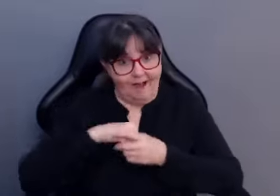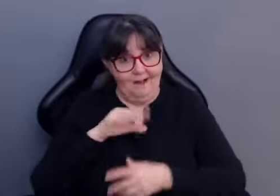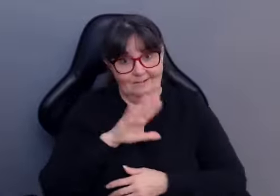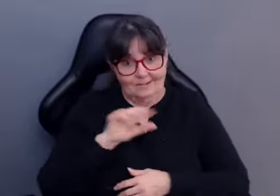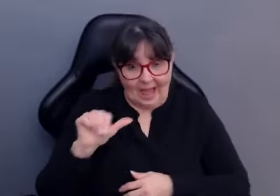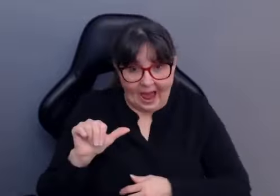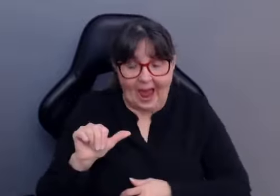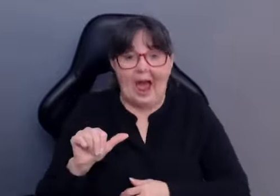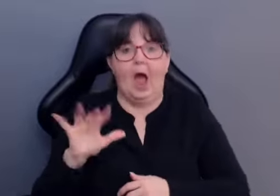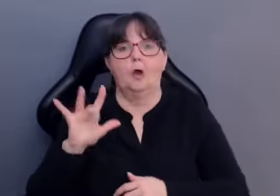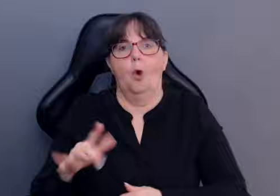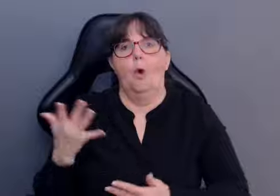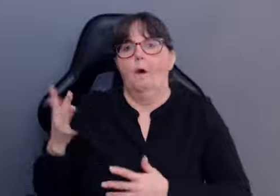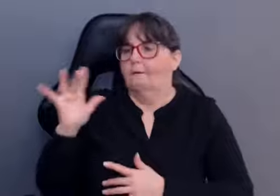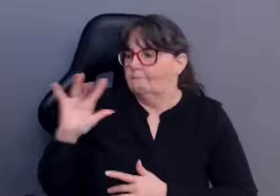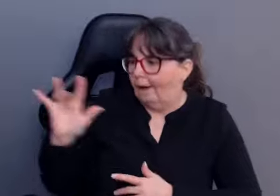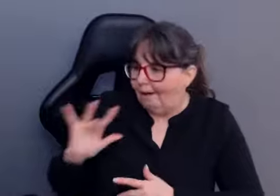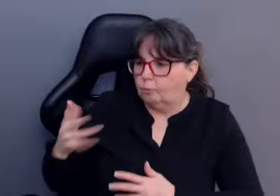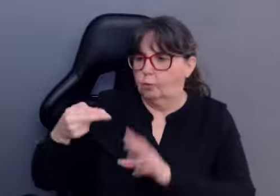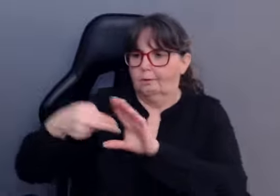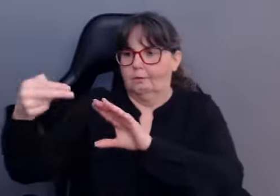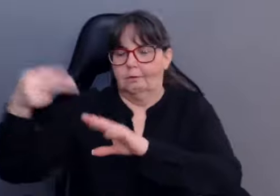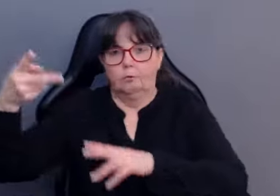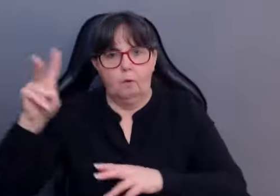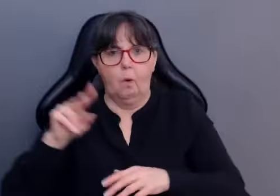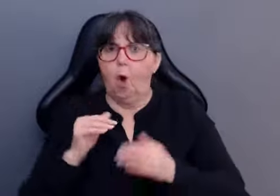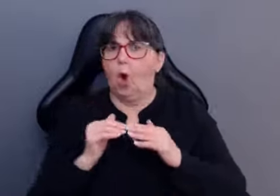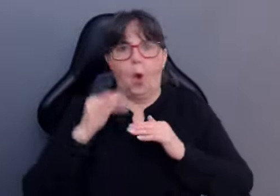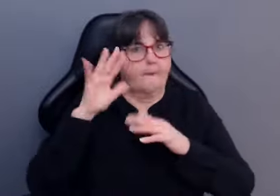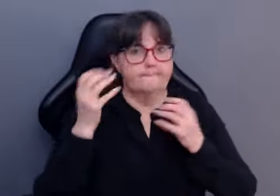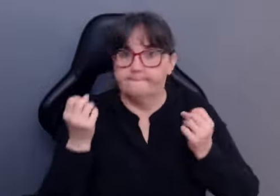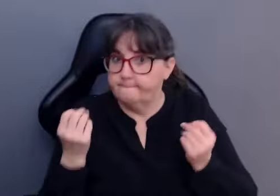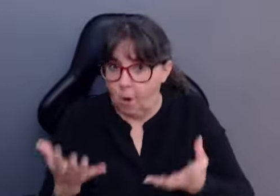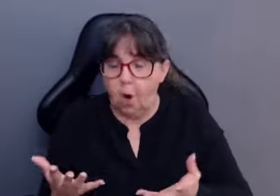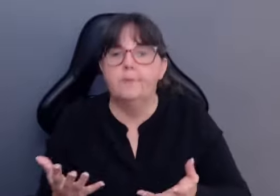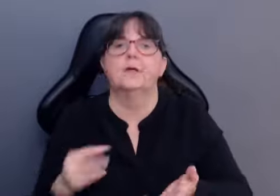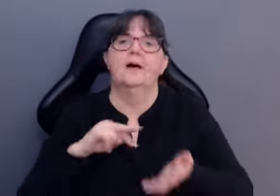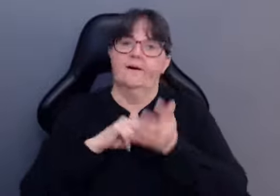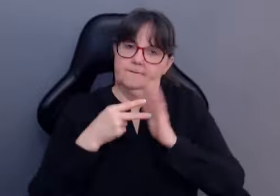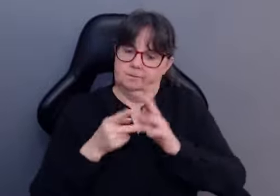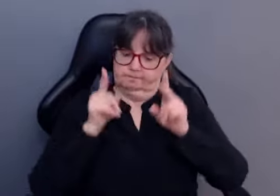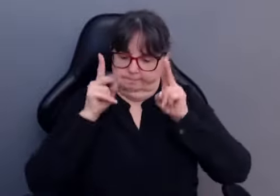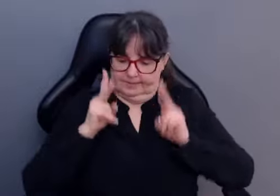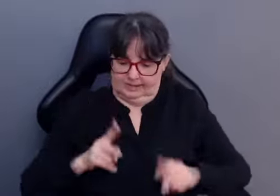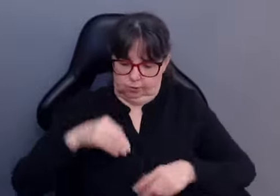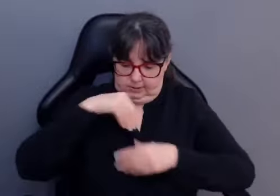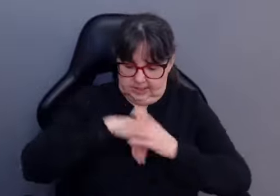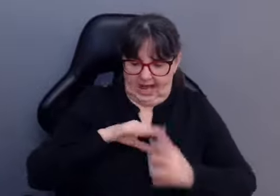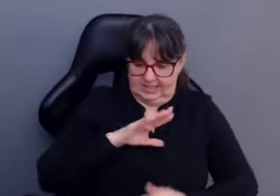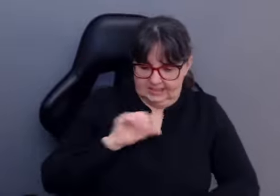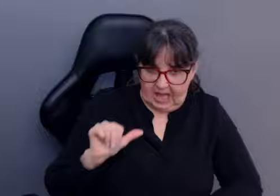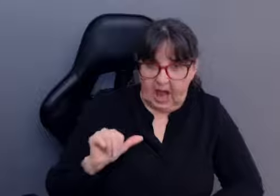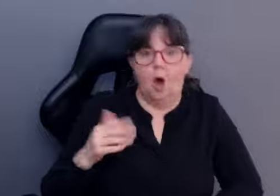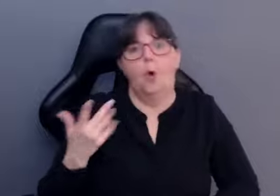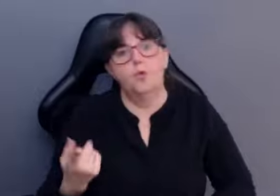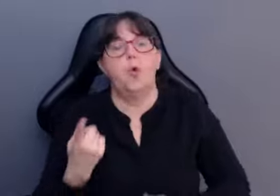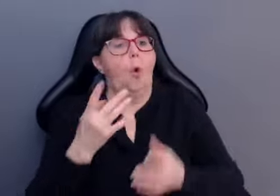par vacance ou désistement, un membre du conseil ou, à défaut, un membre